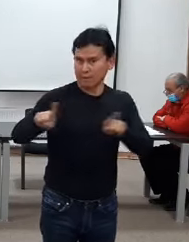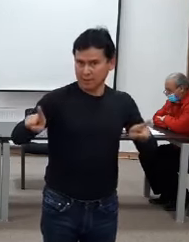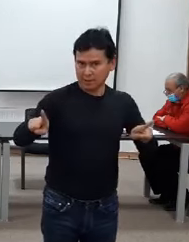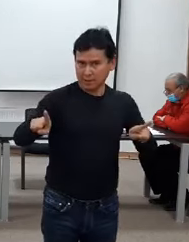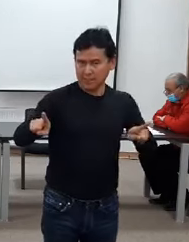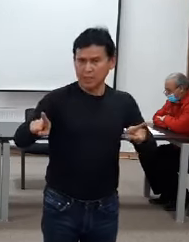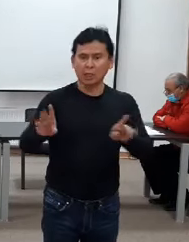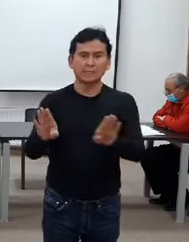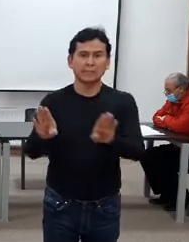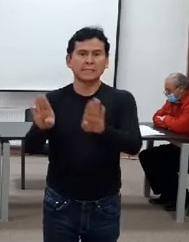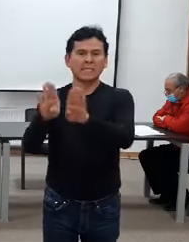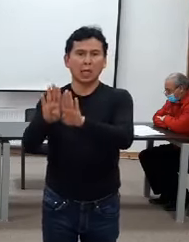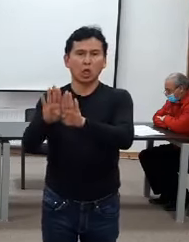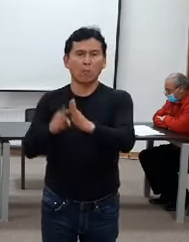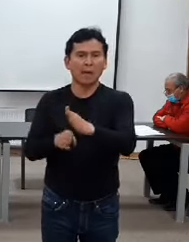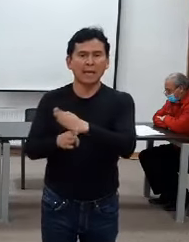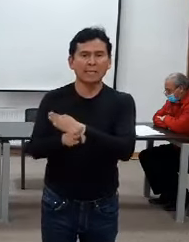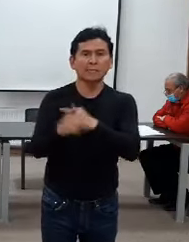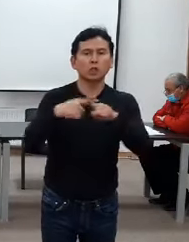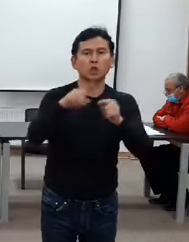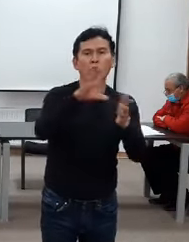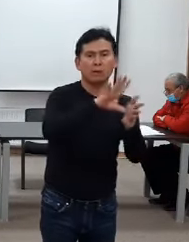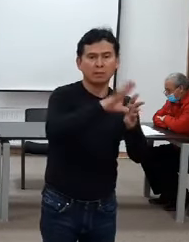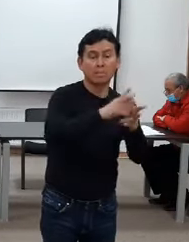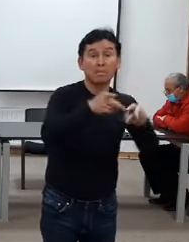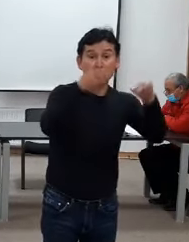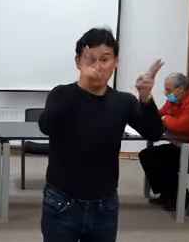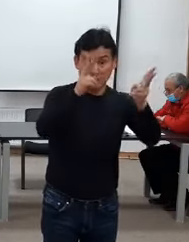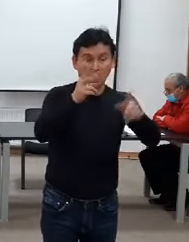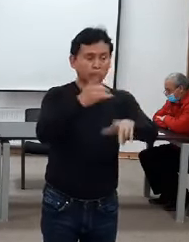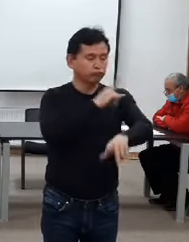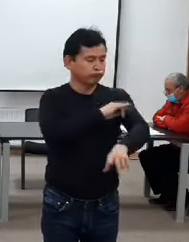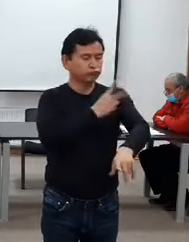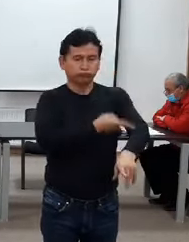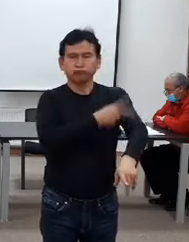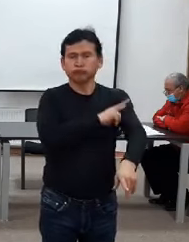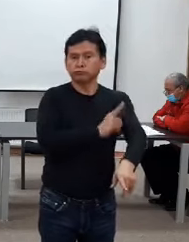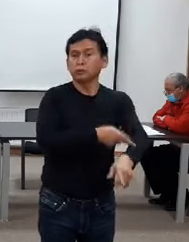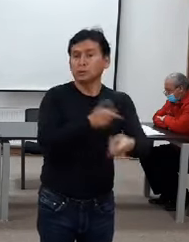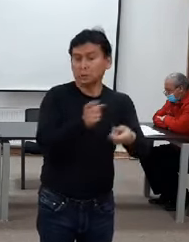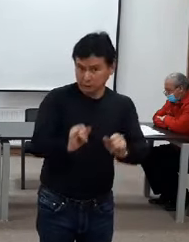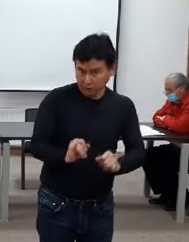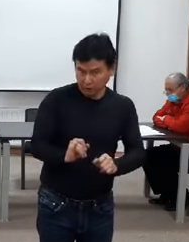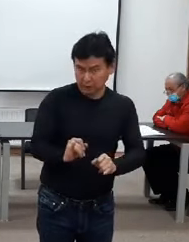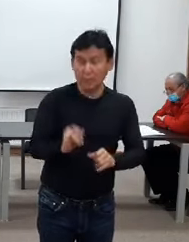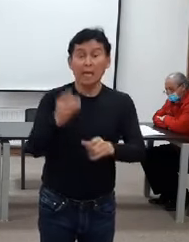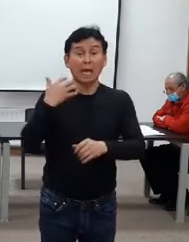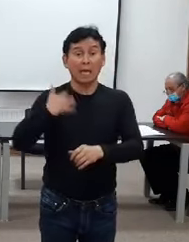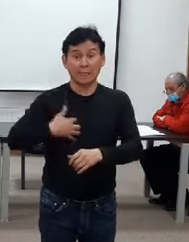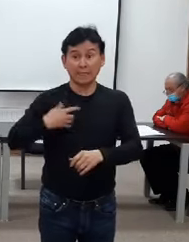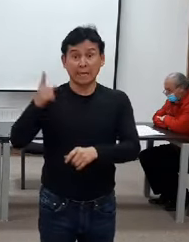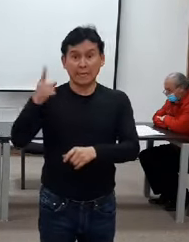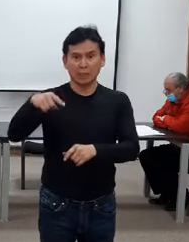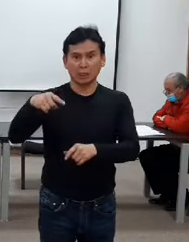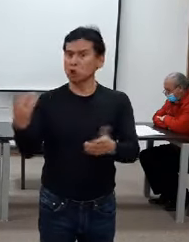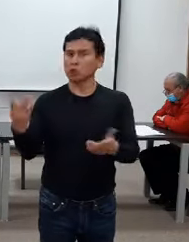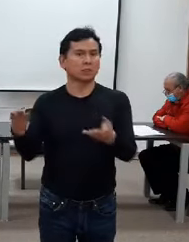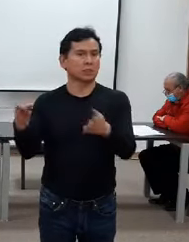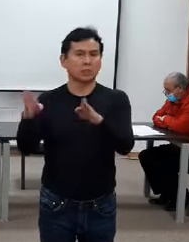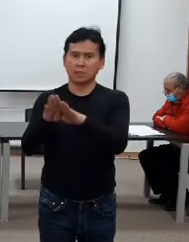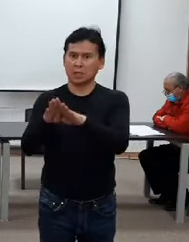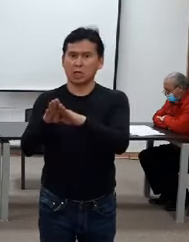que cerramos para el ingreso de extranjeros pero permitíamos el ingreso de chilenos residentes, en el caso de Argentina ellos tienen cerrado